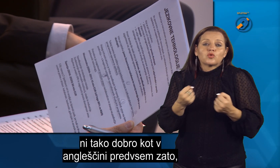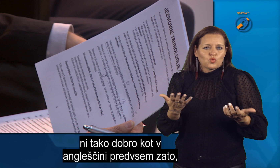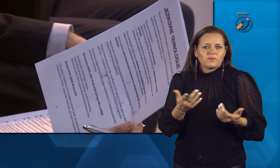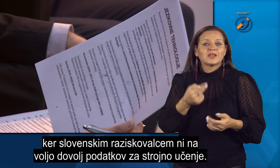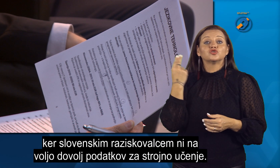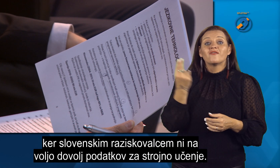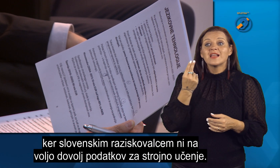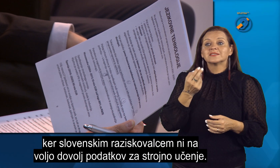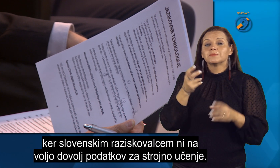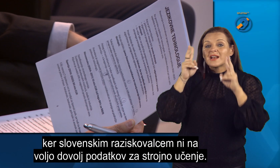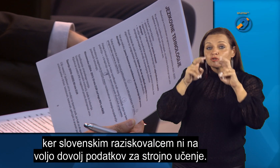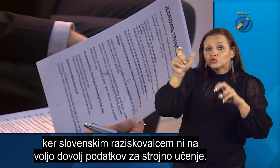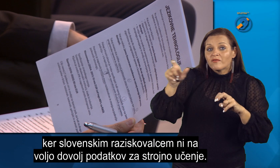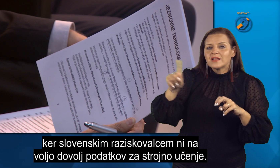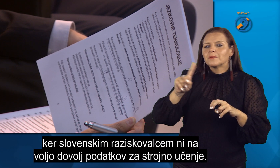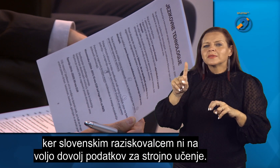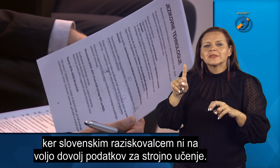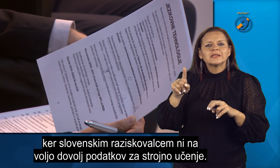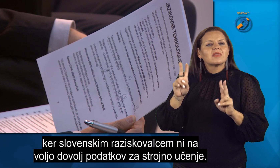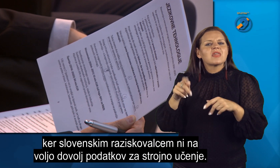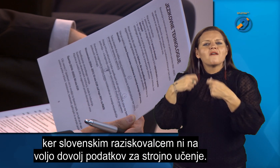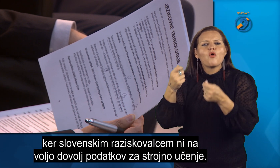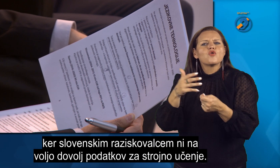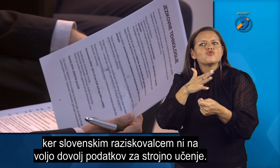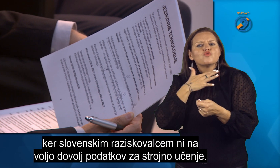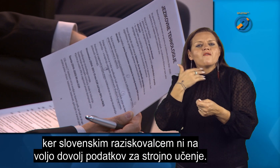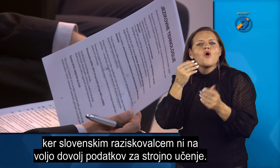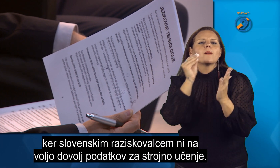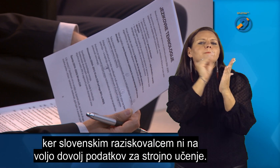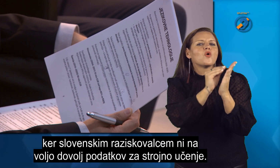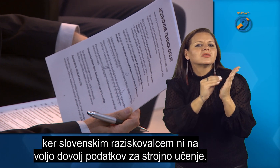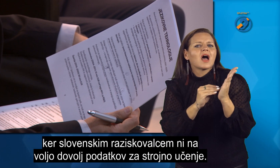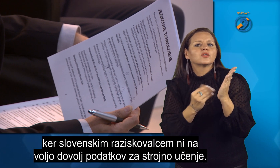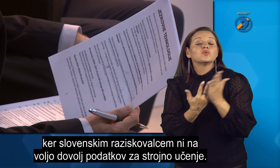slovenskim raziskovalcem ni na voljo dovolj podatkov za strojno učenje.